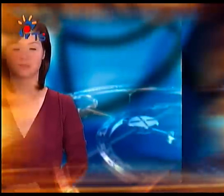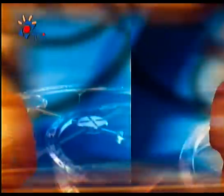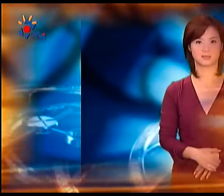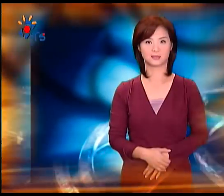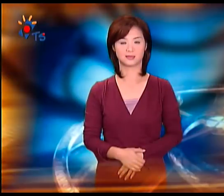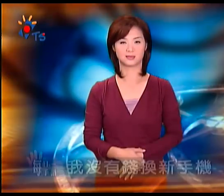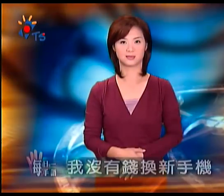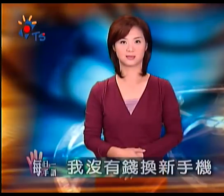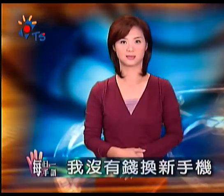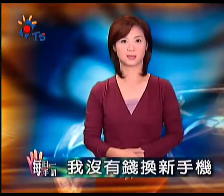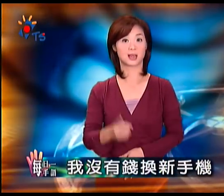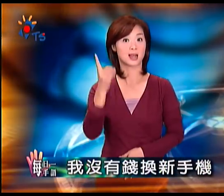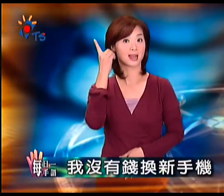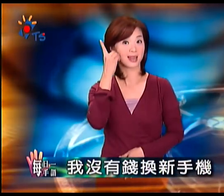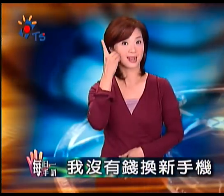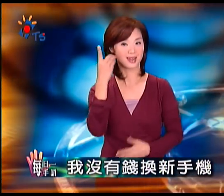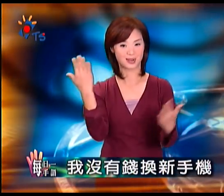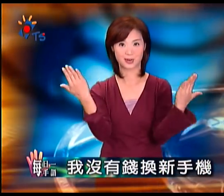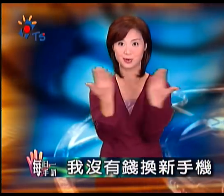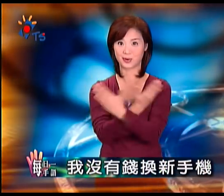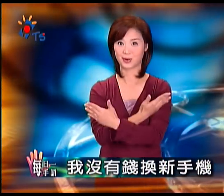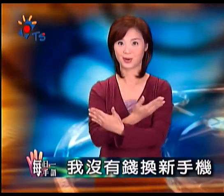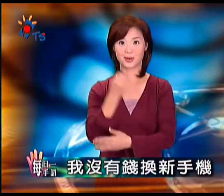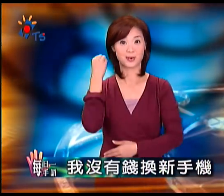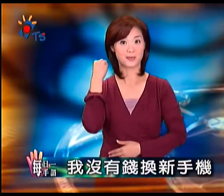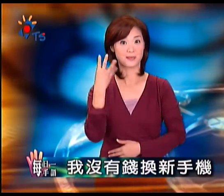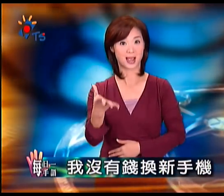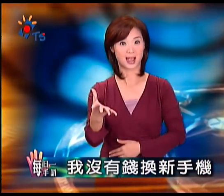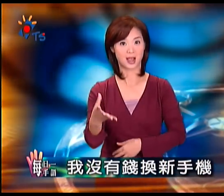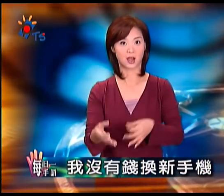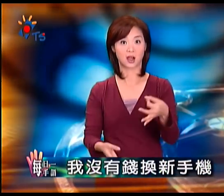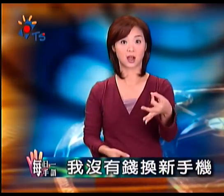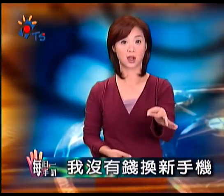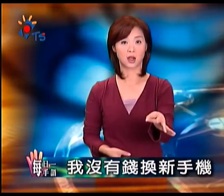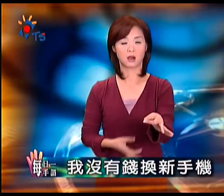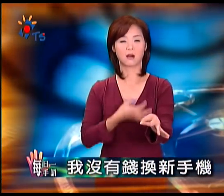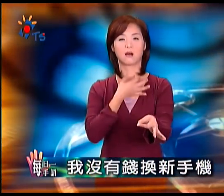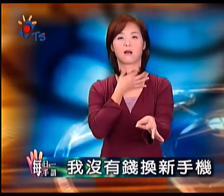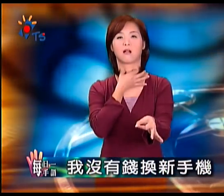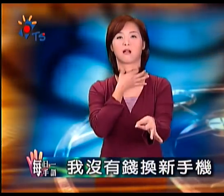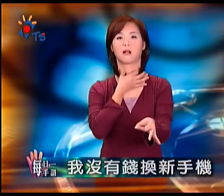我没有钱换新手机。